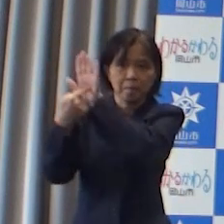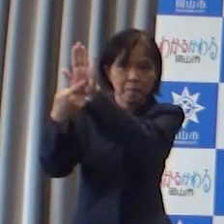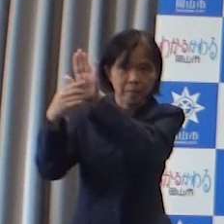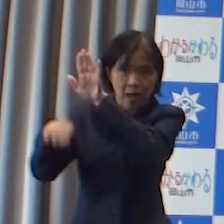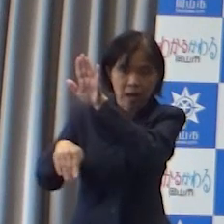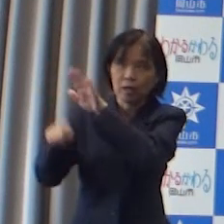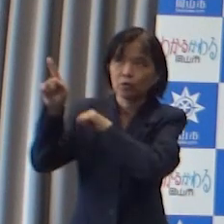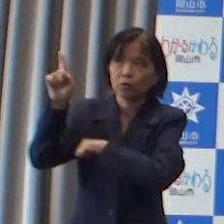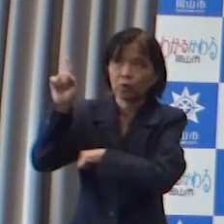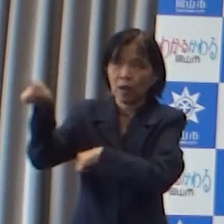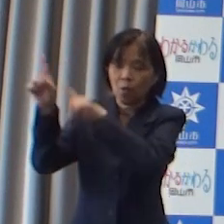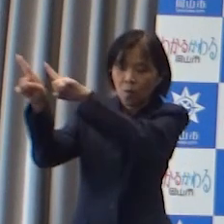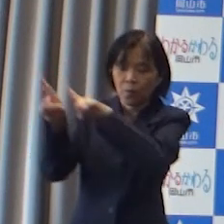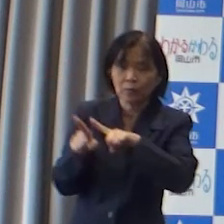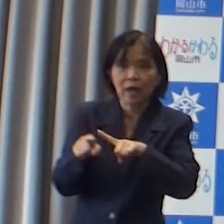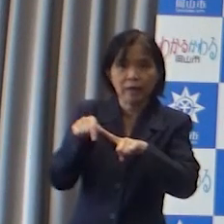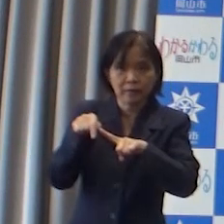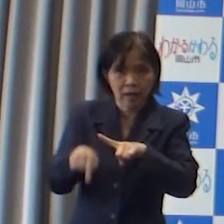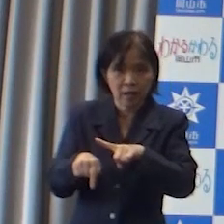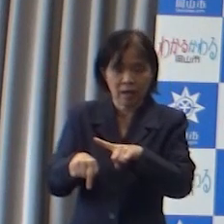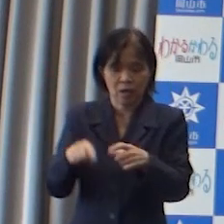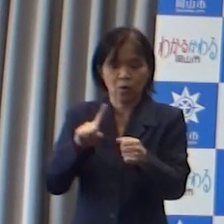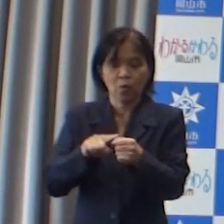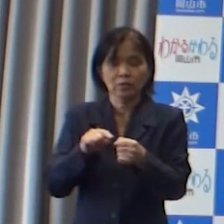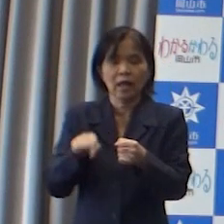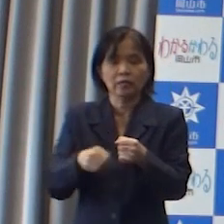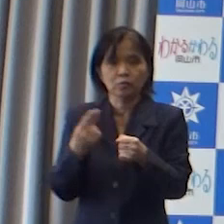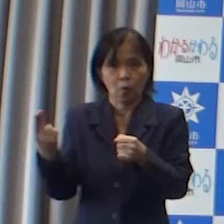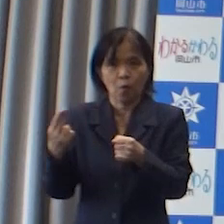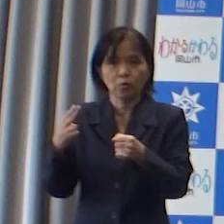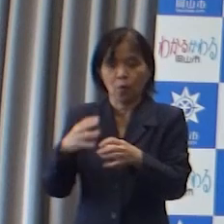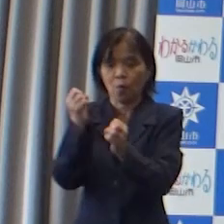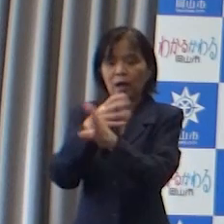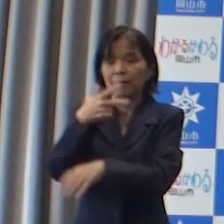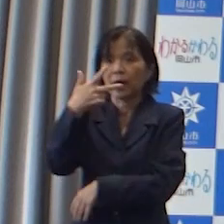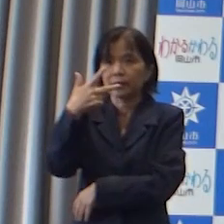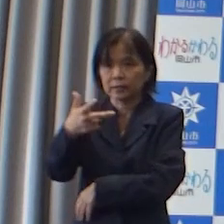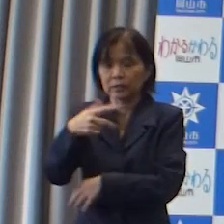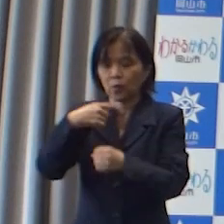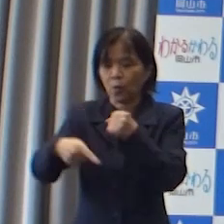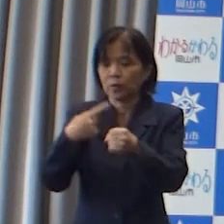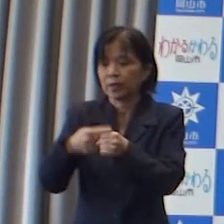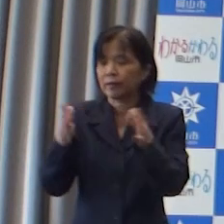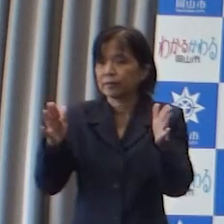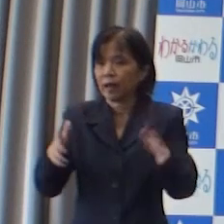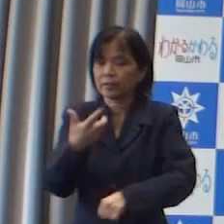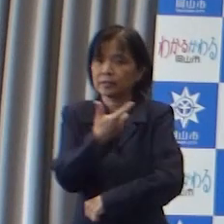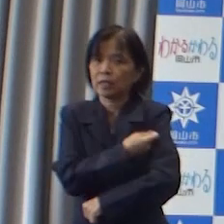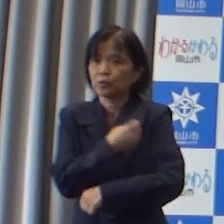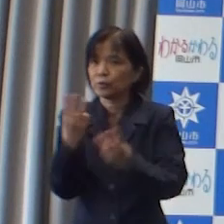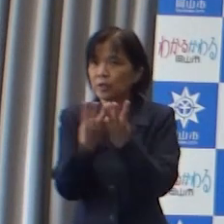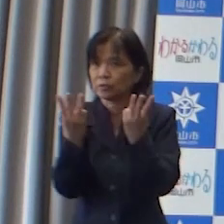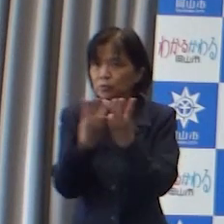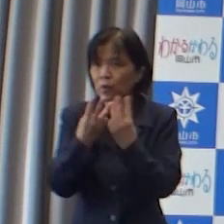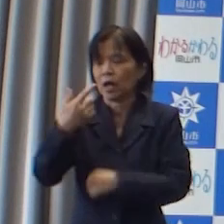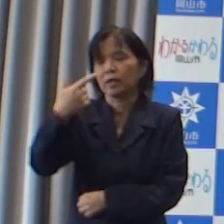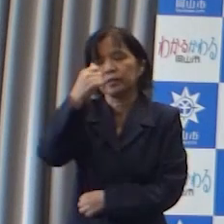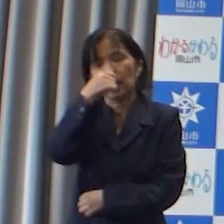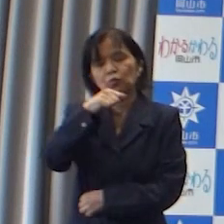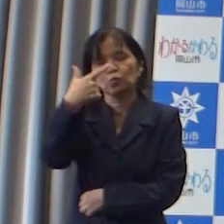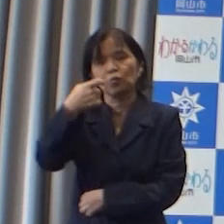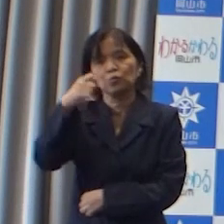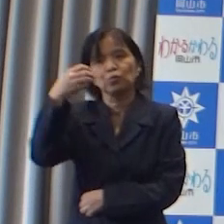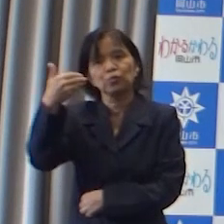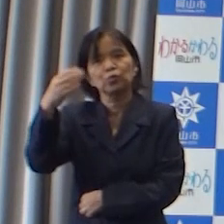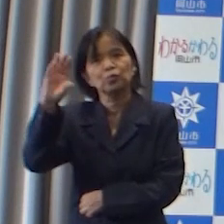。国の接種方針を踏まえた今年度の岡山市の年間接種件数は約69